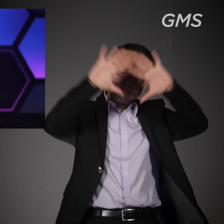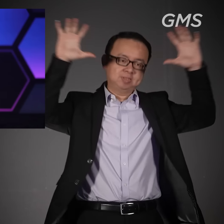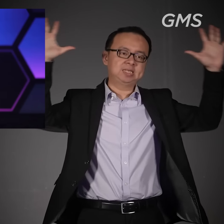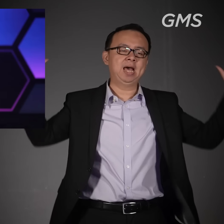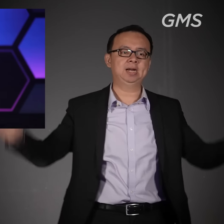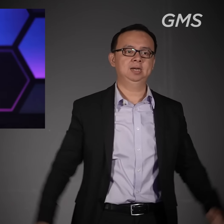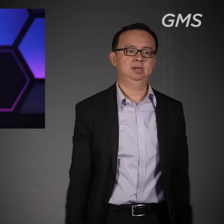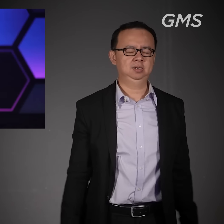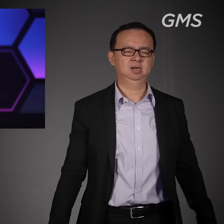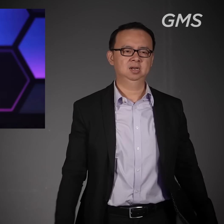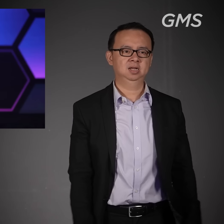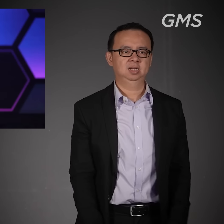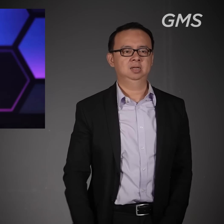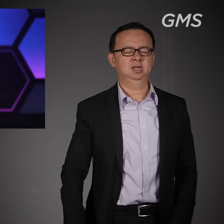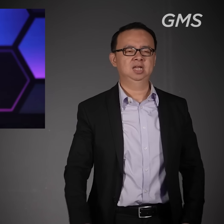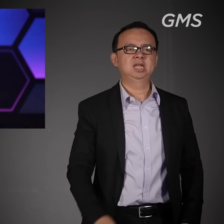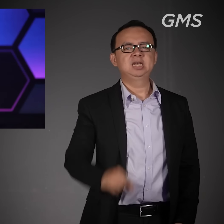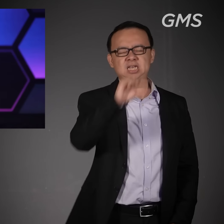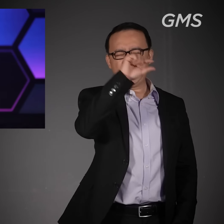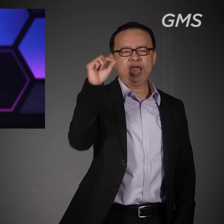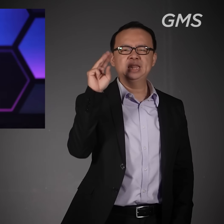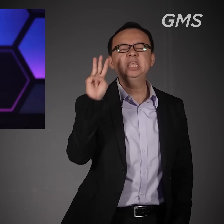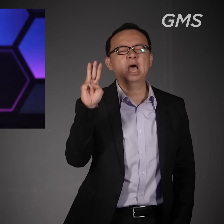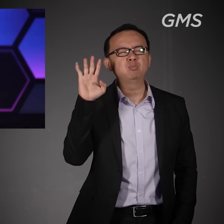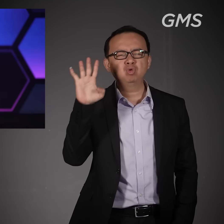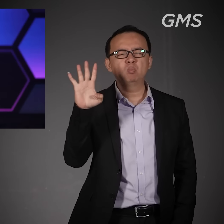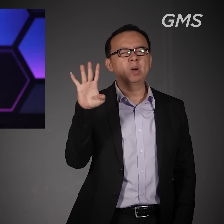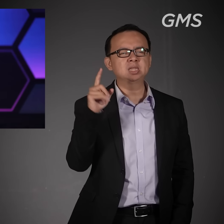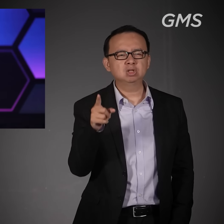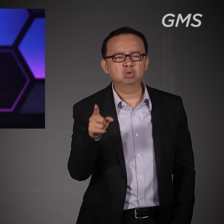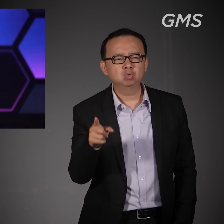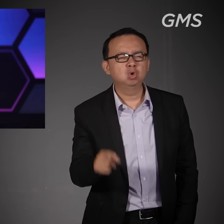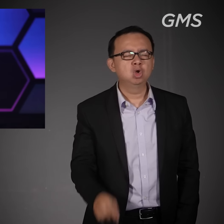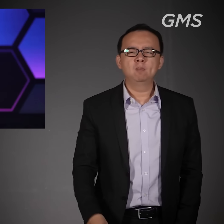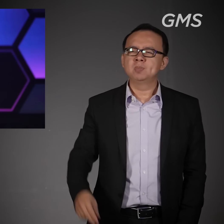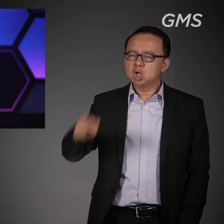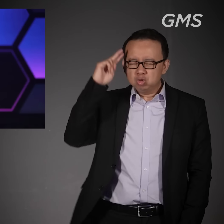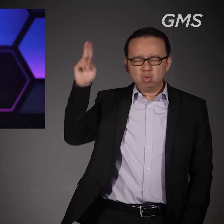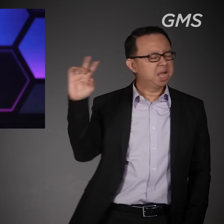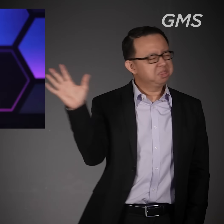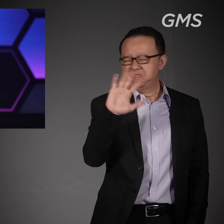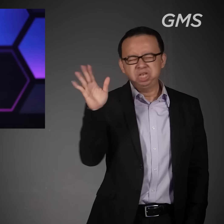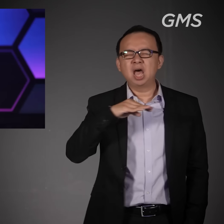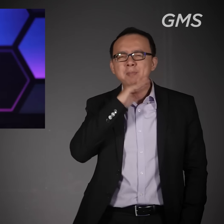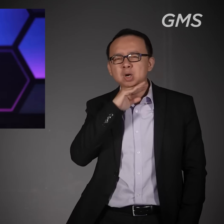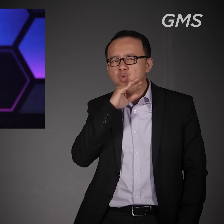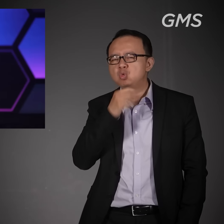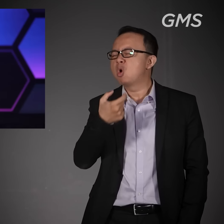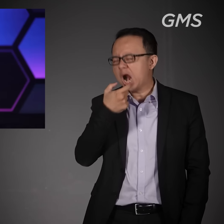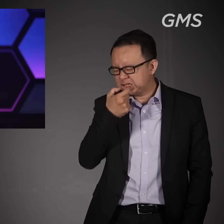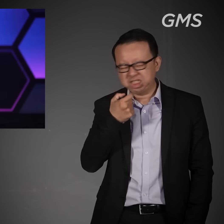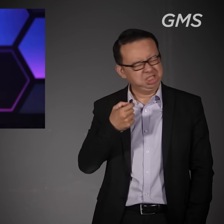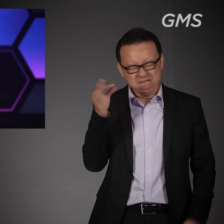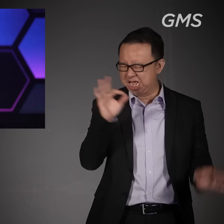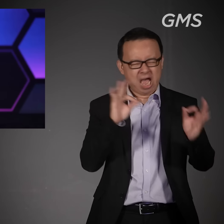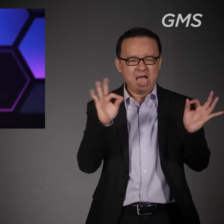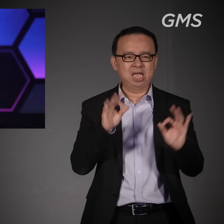Sungguh di ayat 34 didemonstrasikan. Yesus di situ bukan tunggu roti. Dia di sana